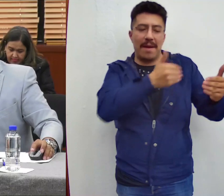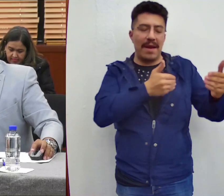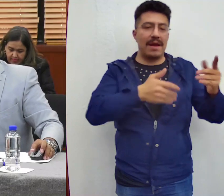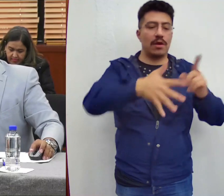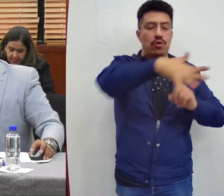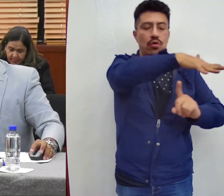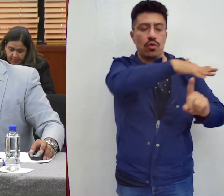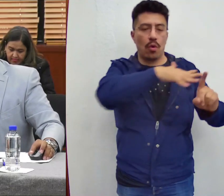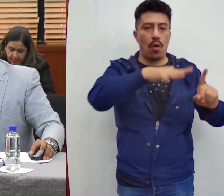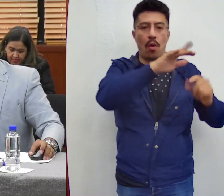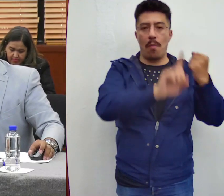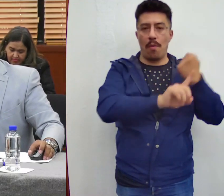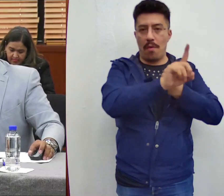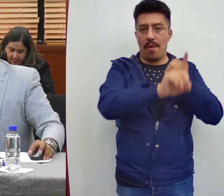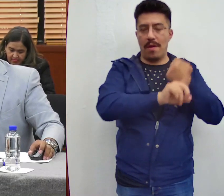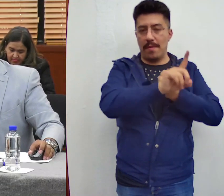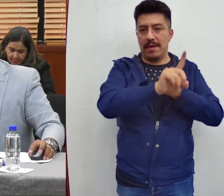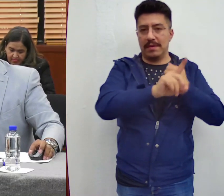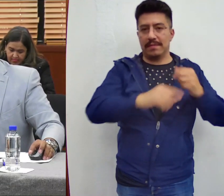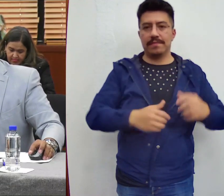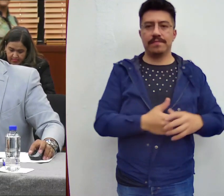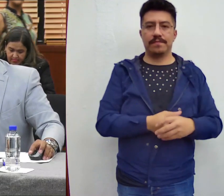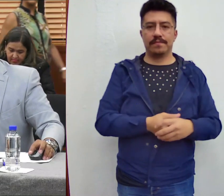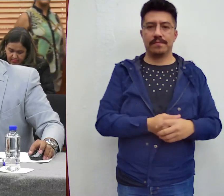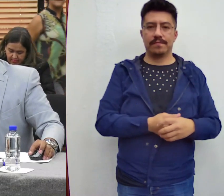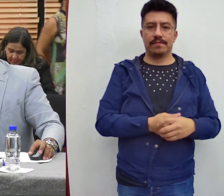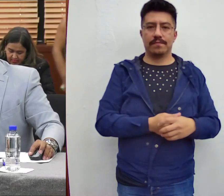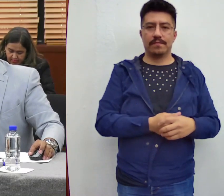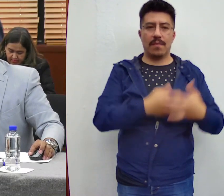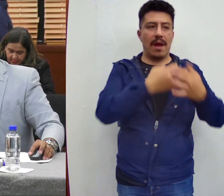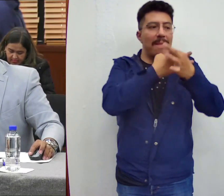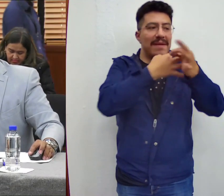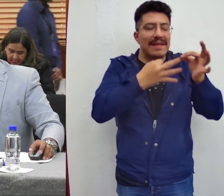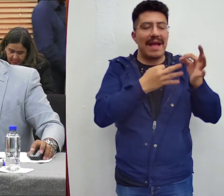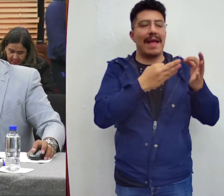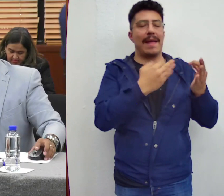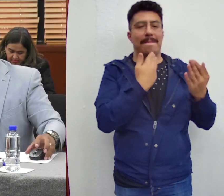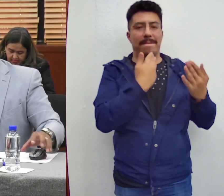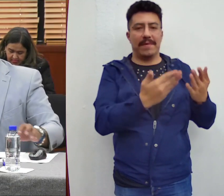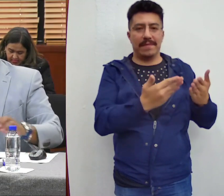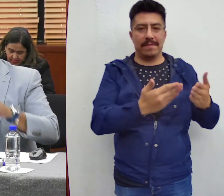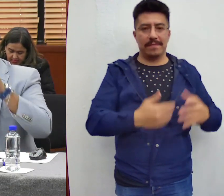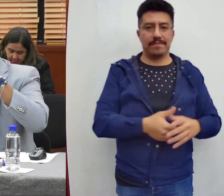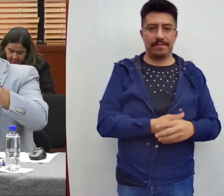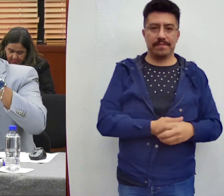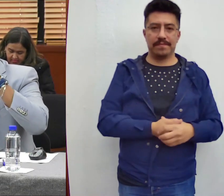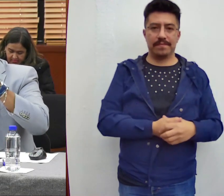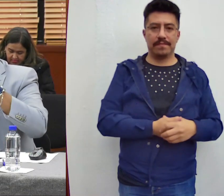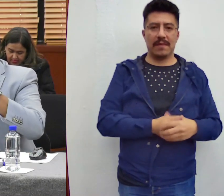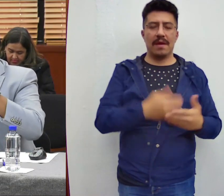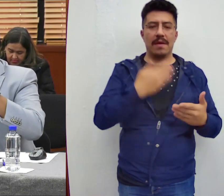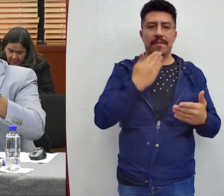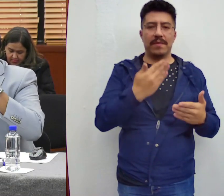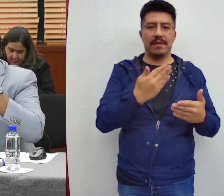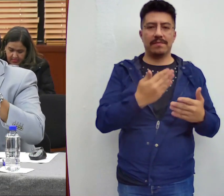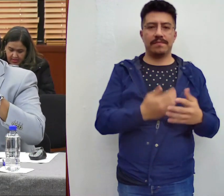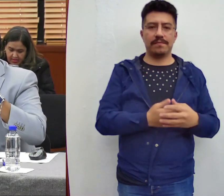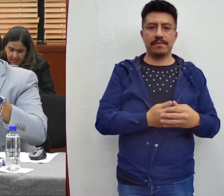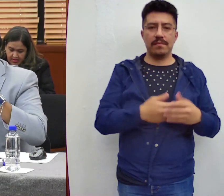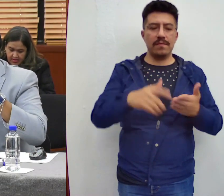la discapacidad, porque insisto, va a mandar un mensaje contrario a los derechos de nuestro grupo. Miren cómo lo maneja